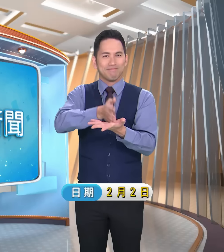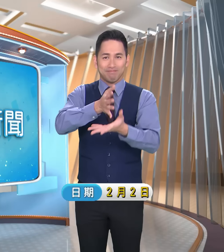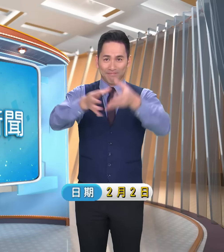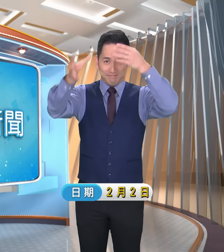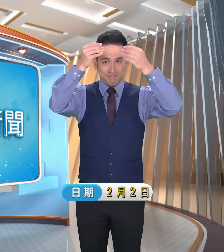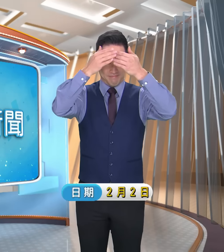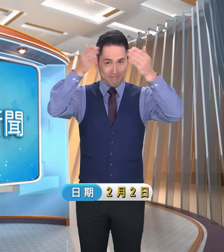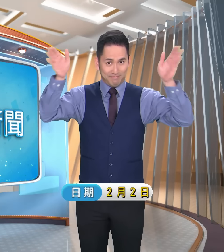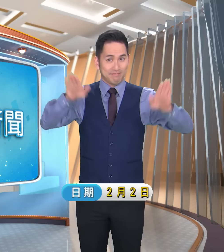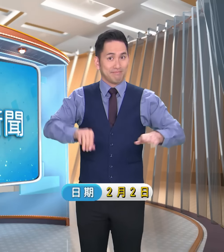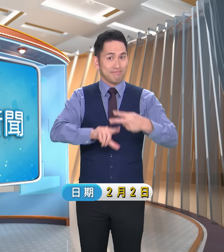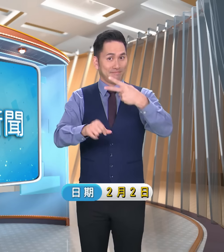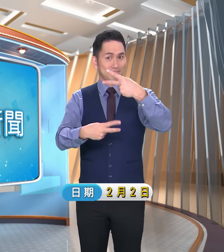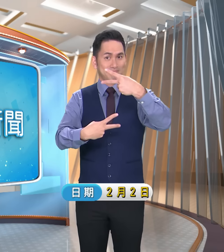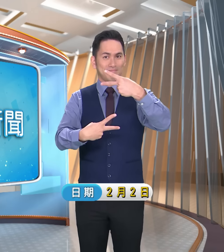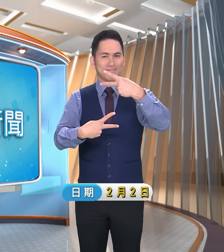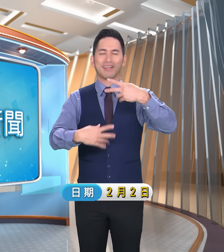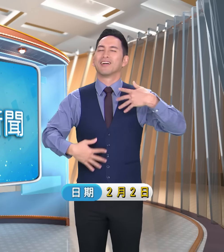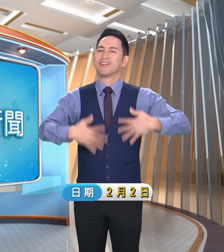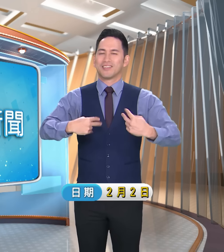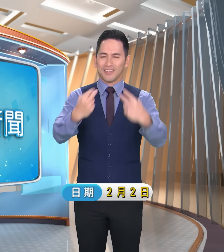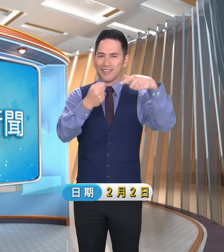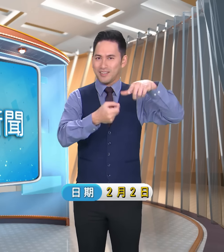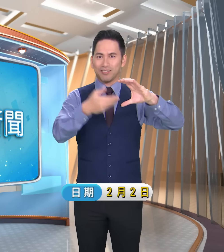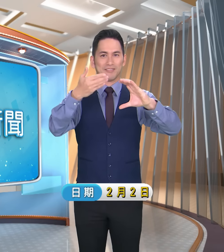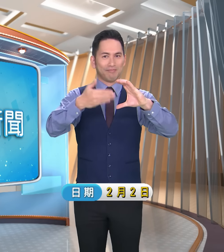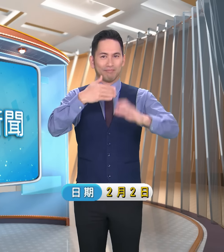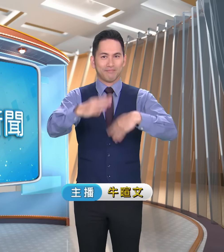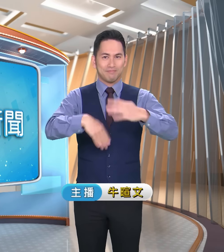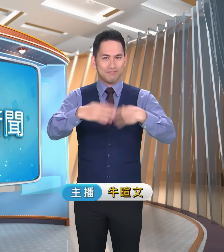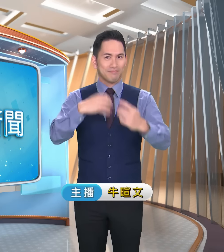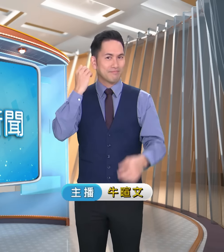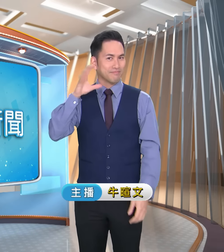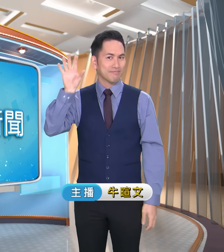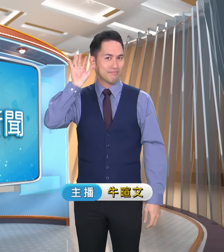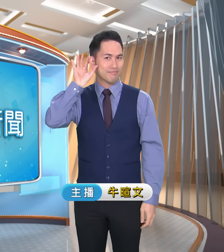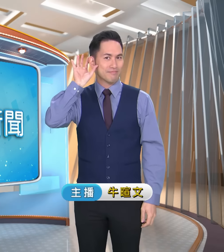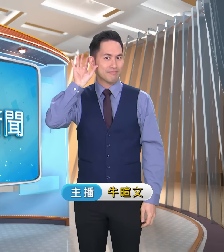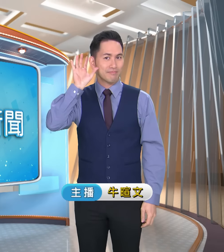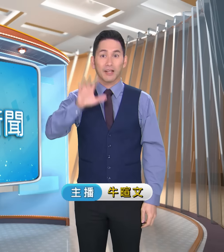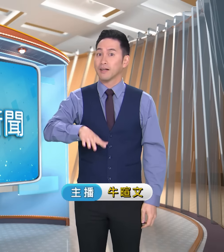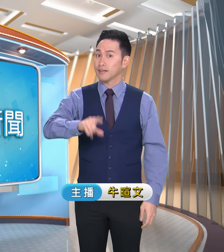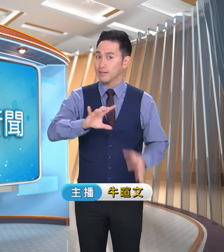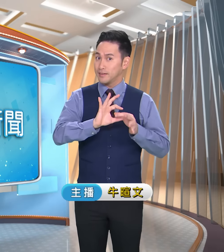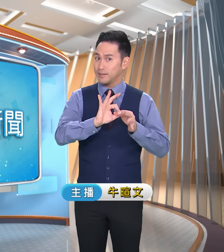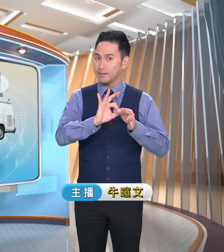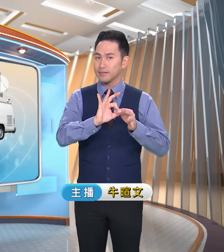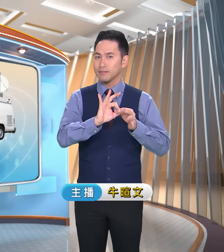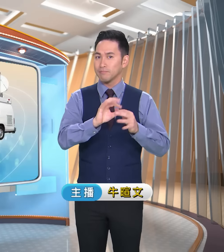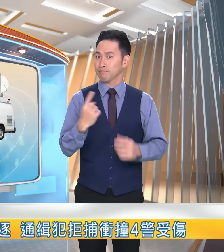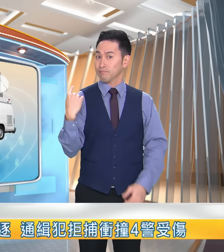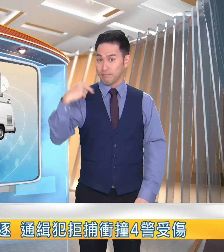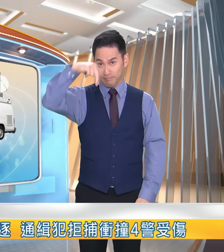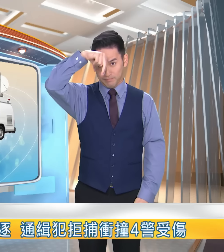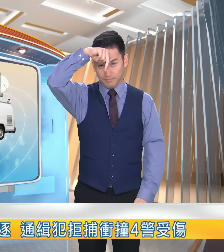看新闻，开视野，欢迎收看今天2月2号的公视手语新闻。首先来关心桃园